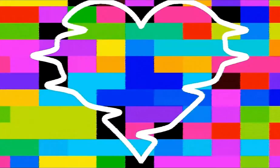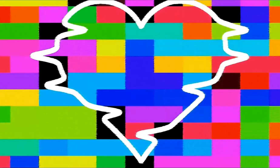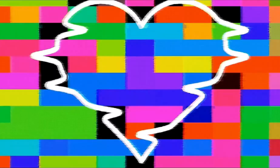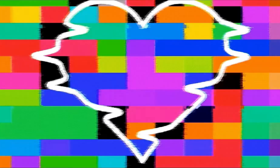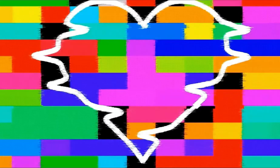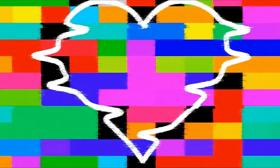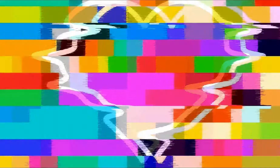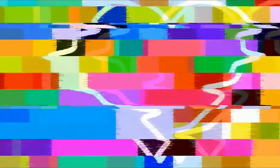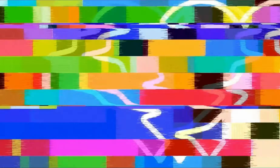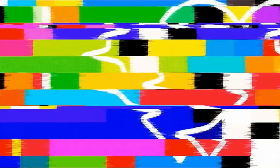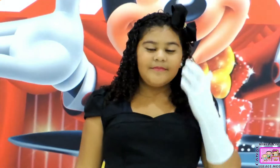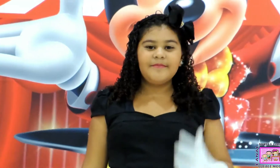NO BRASIL